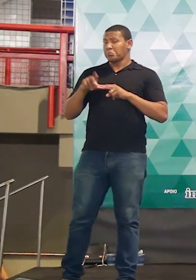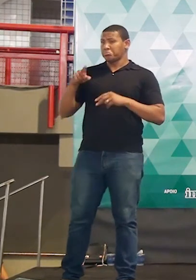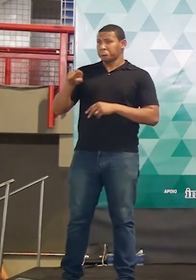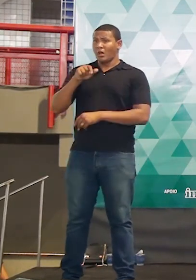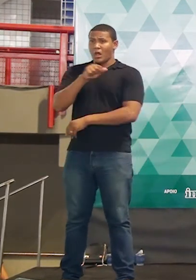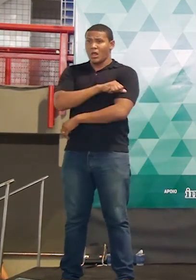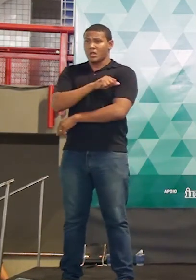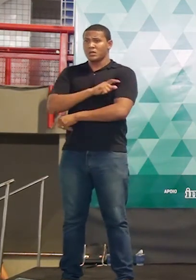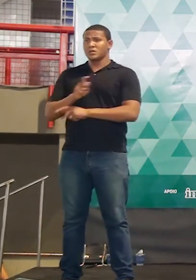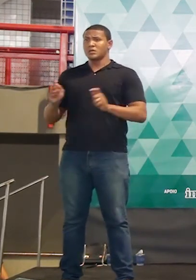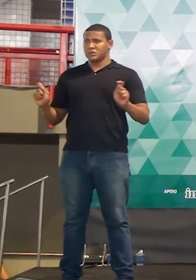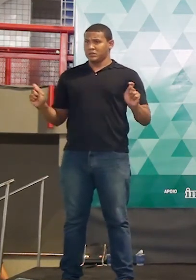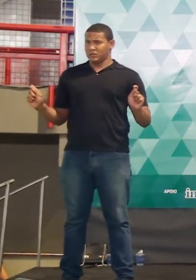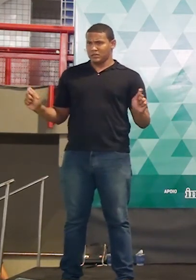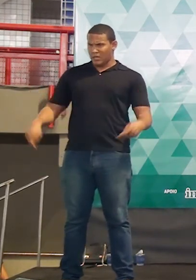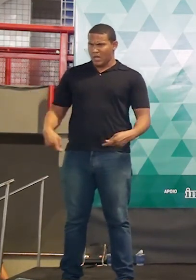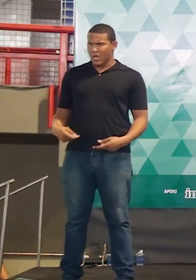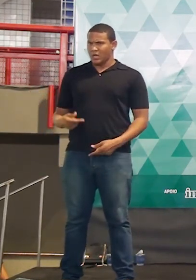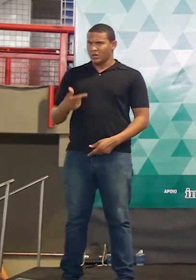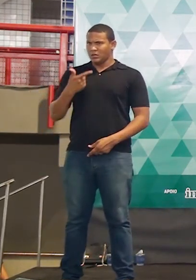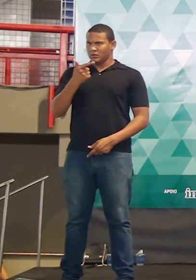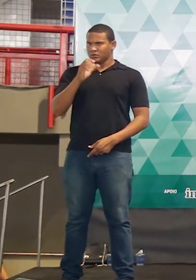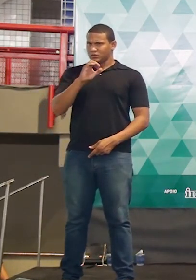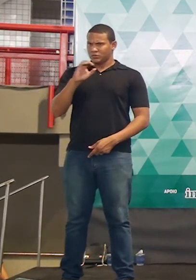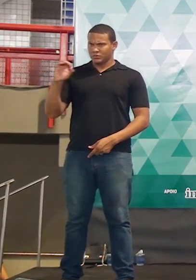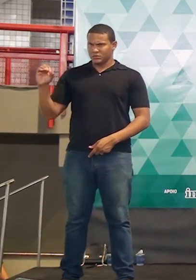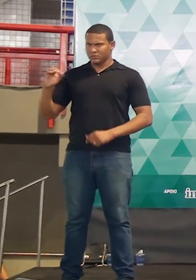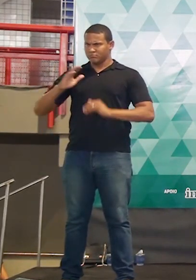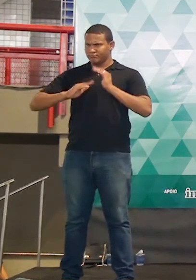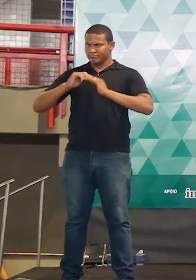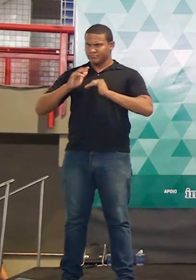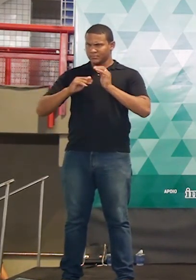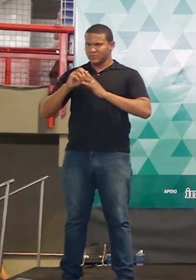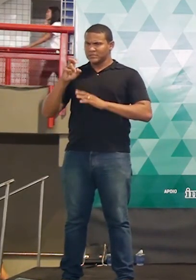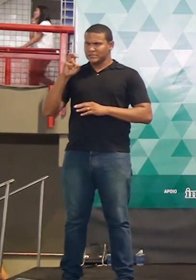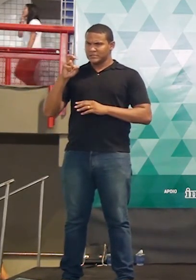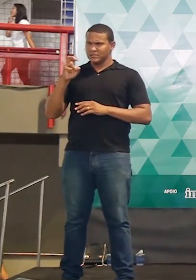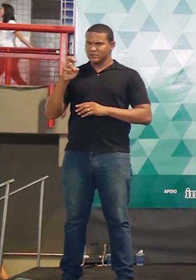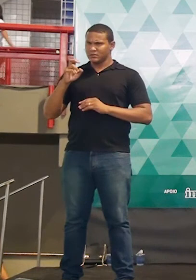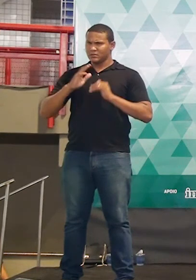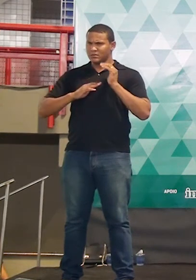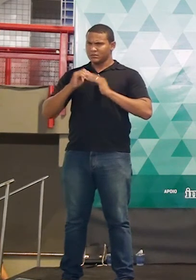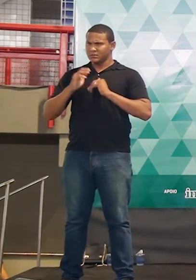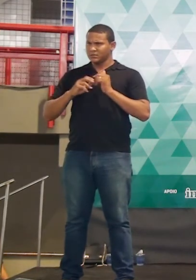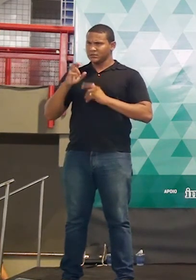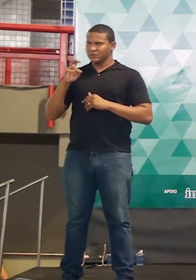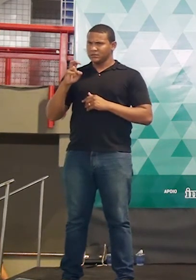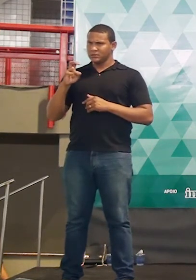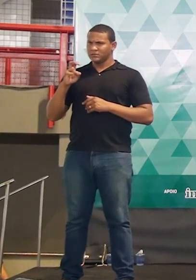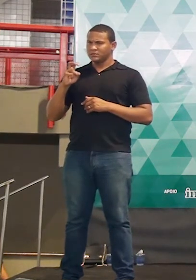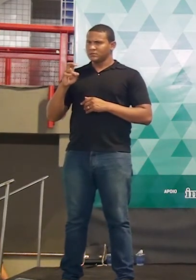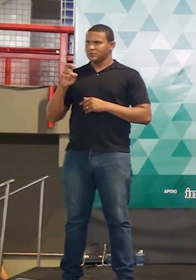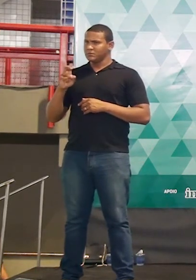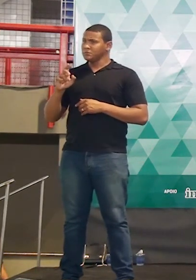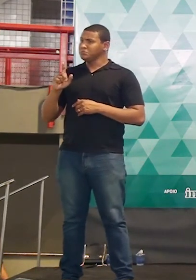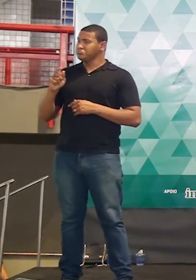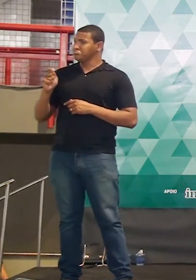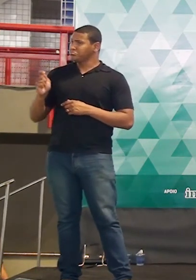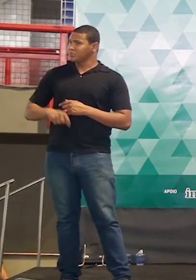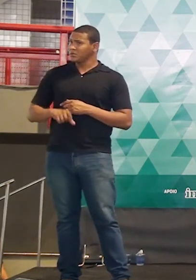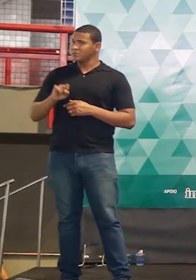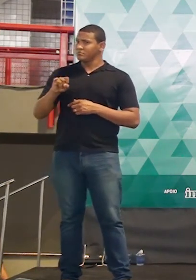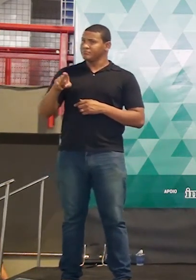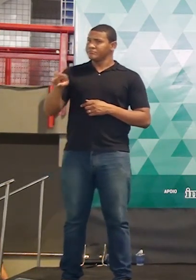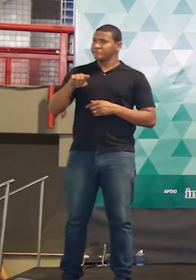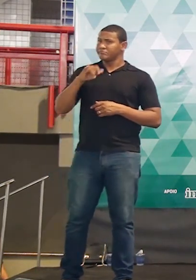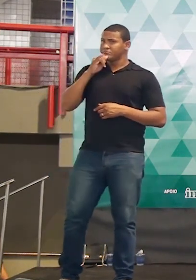capaz de fechar, tirar os 200 pontos na competência 5, que é a da conclusão, sim. Basta que você diga,